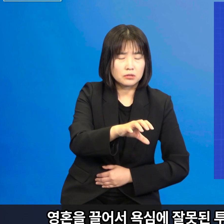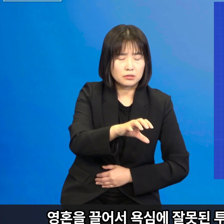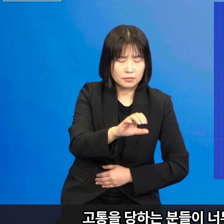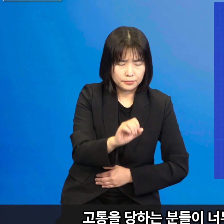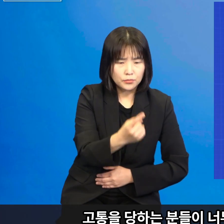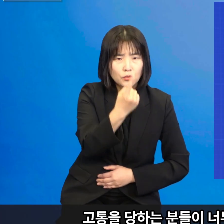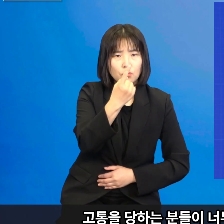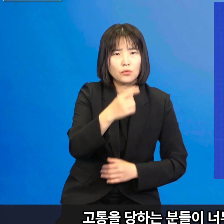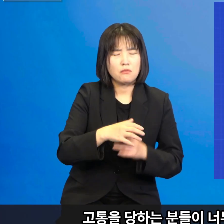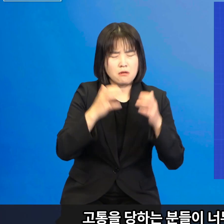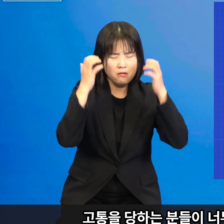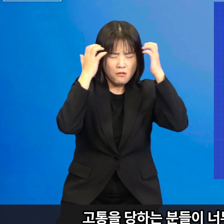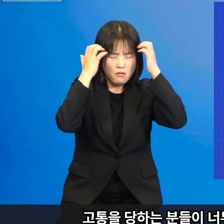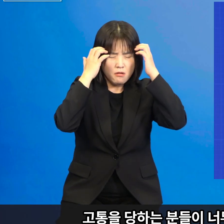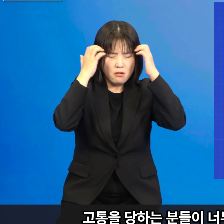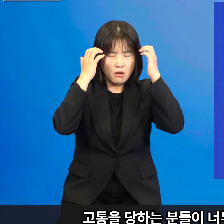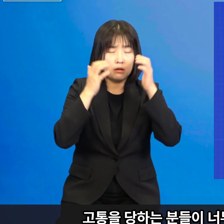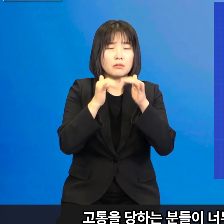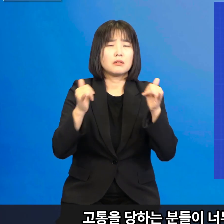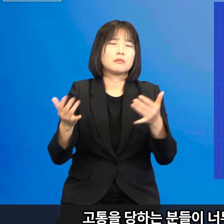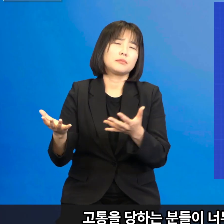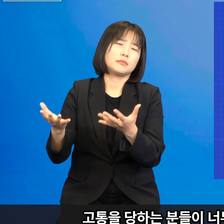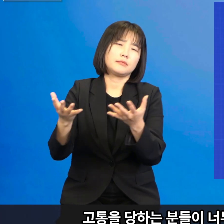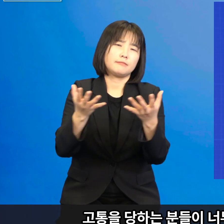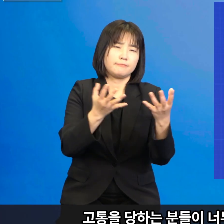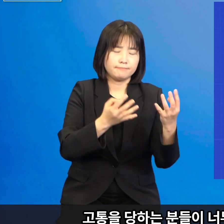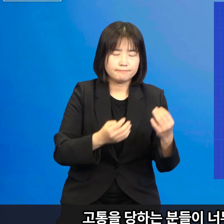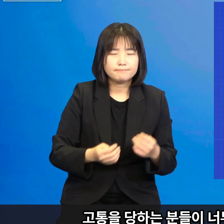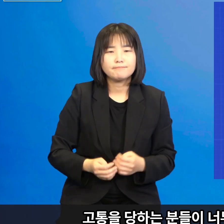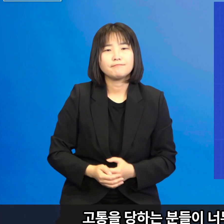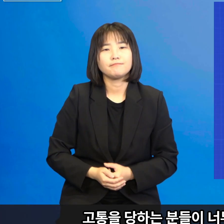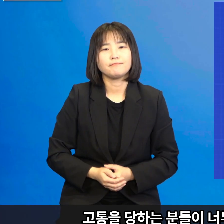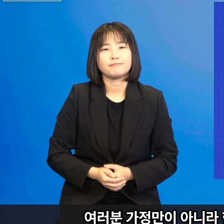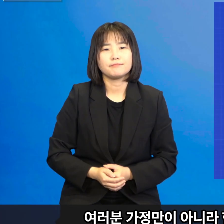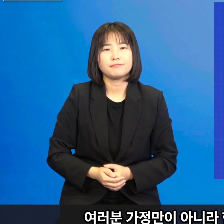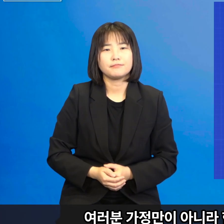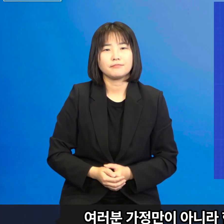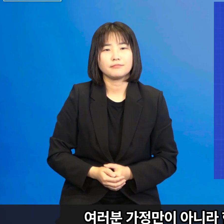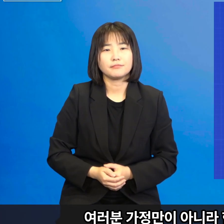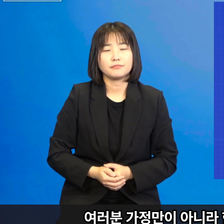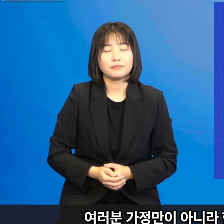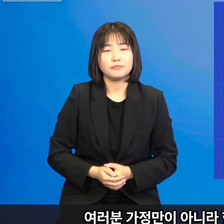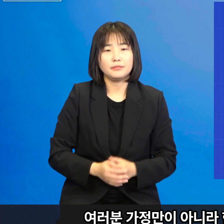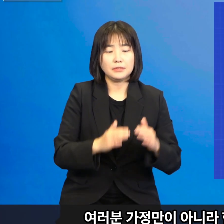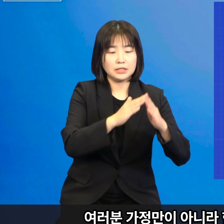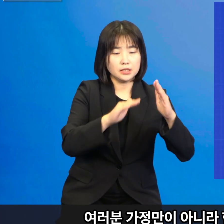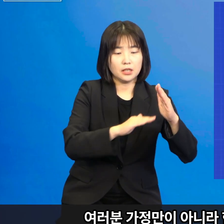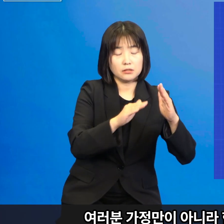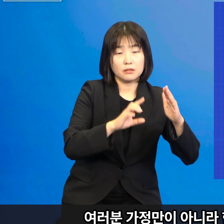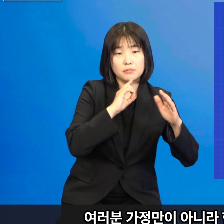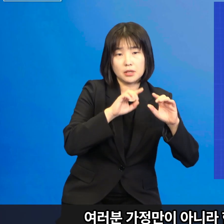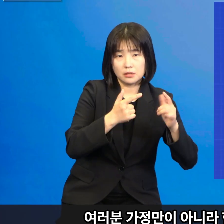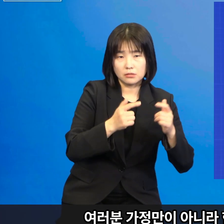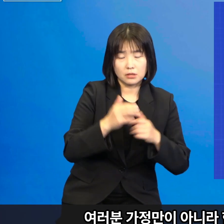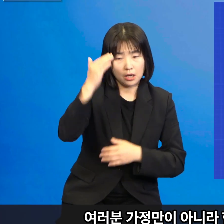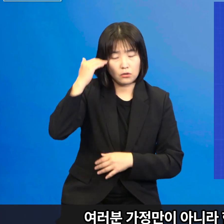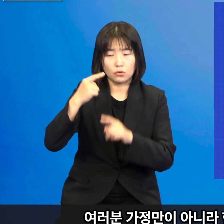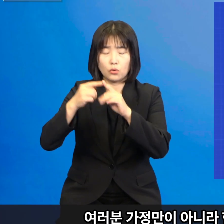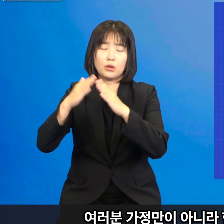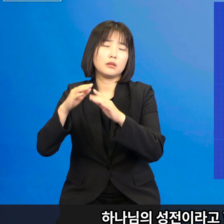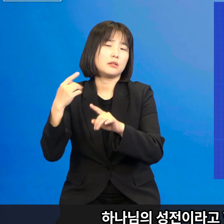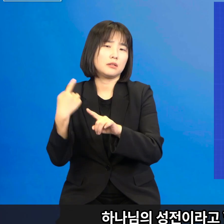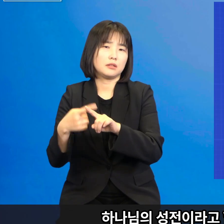바람에 고통을 당하는 분들이 너무나 많이 있습니다. 여러분, 가정만이 아니라 한국 교회도